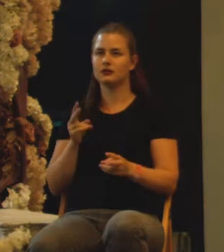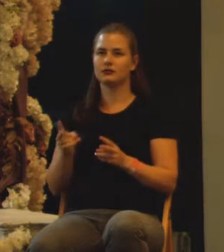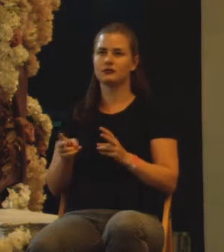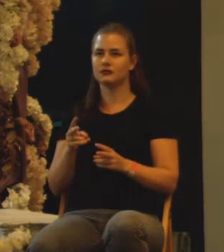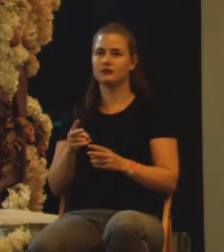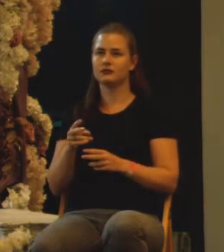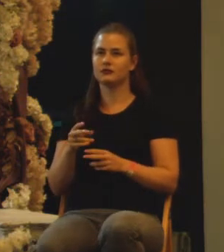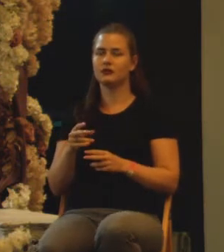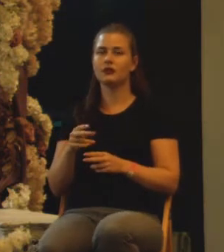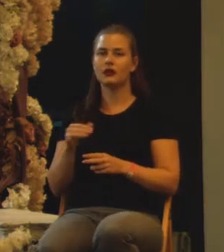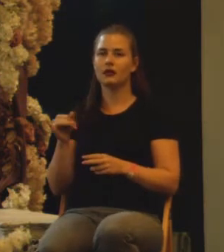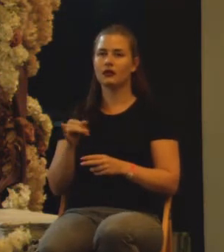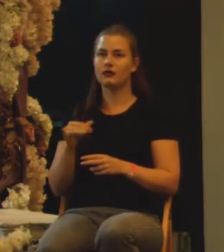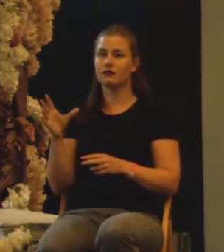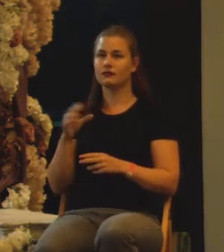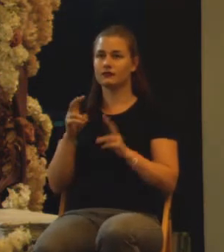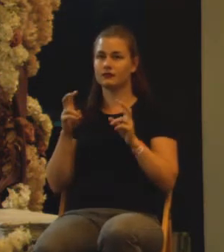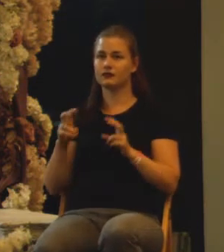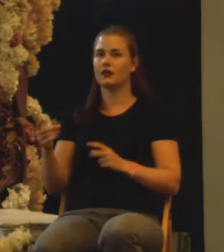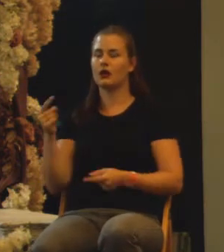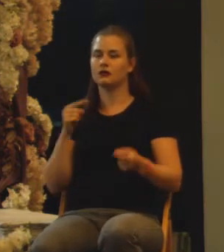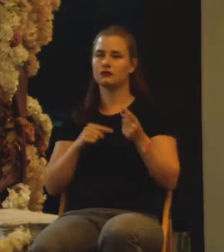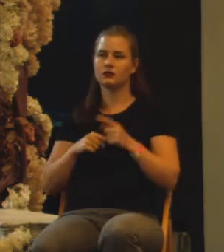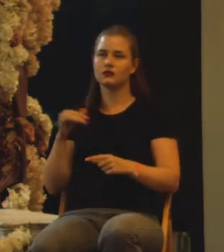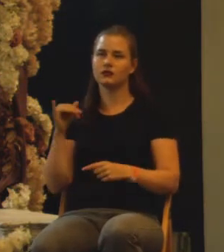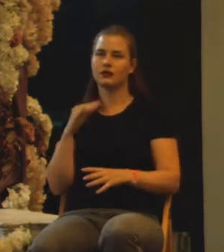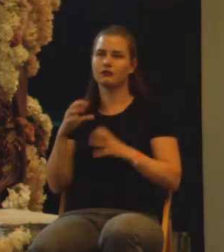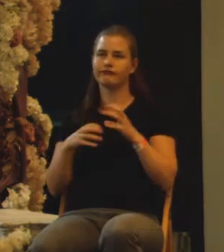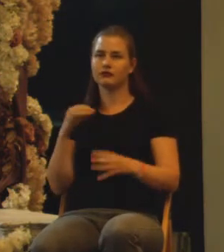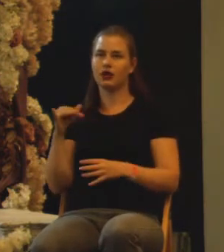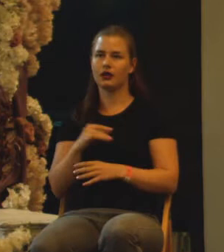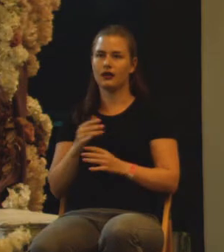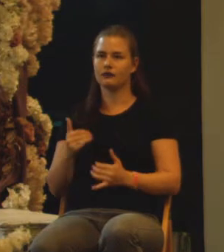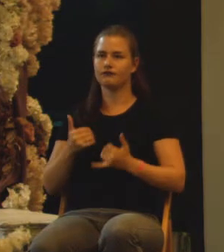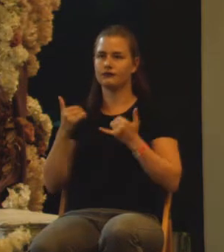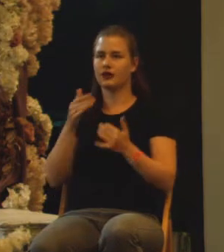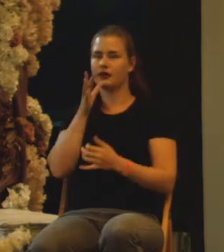помидорчик, сесть, уделить время друг другу, уделить время ребенку,